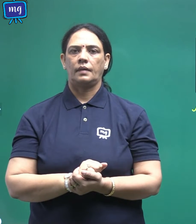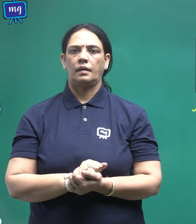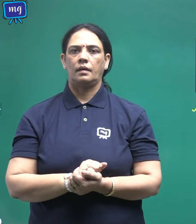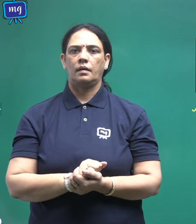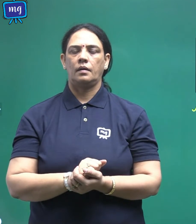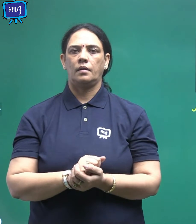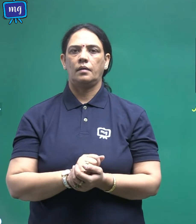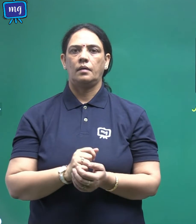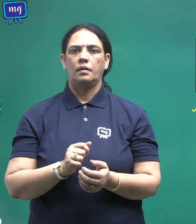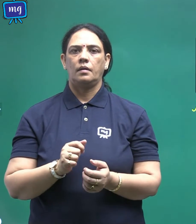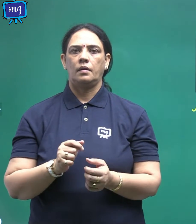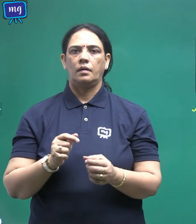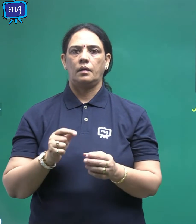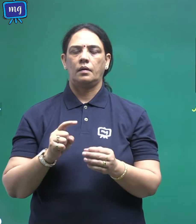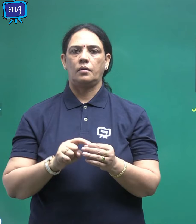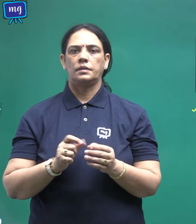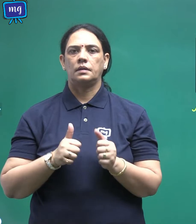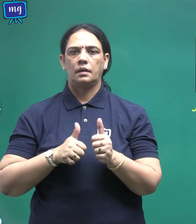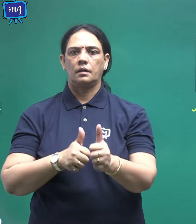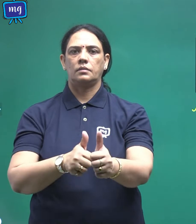प्रश्नानुसार